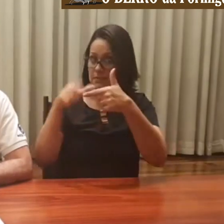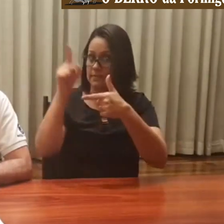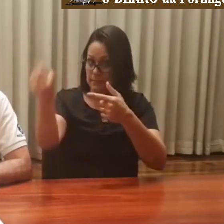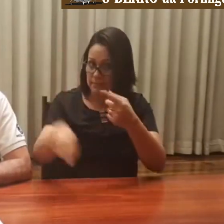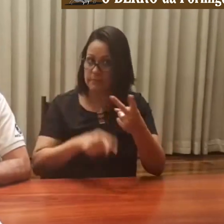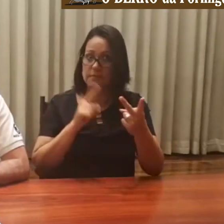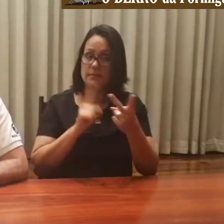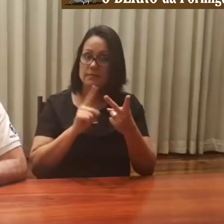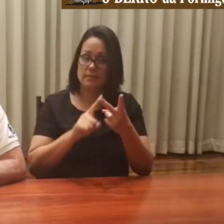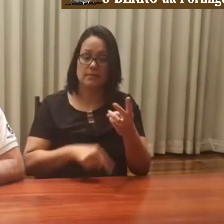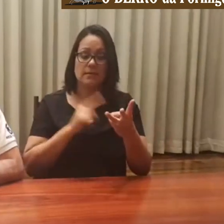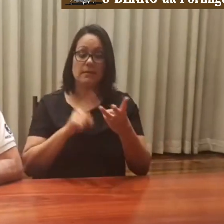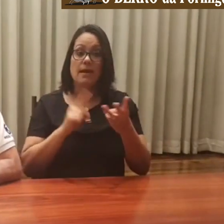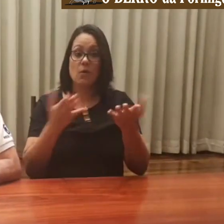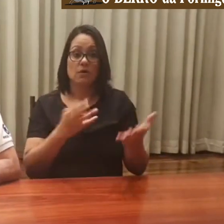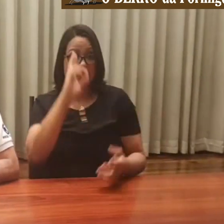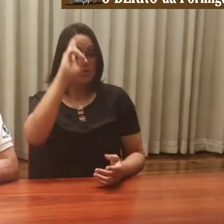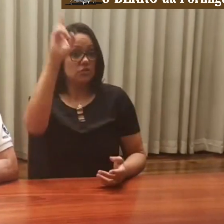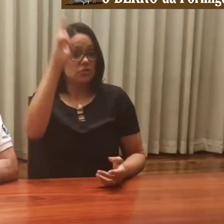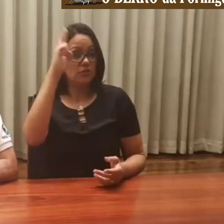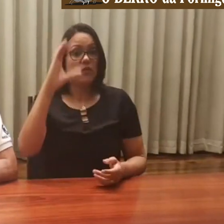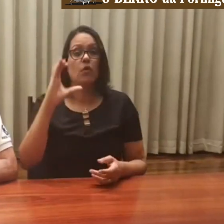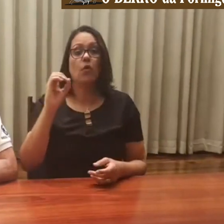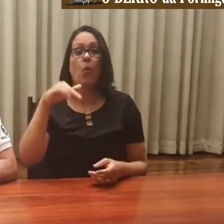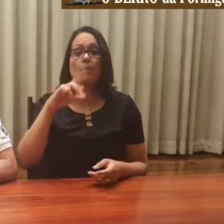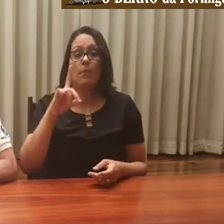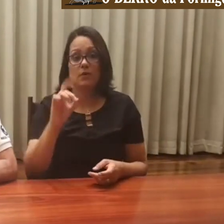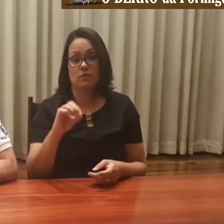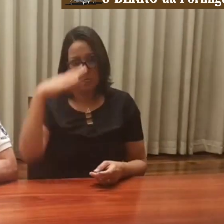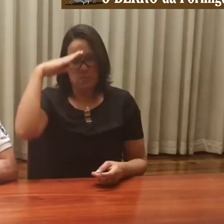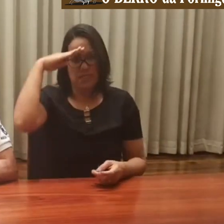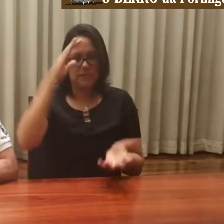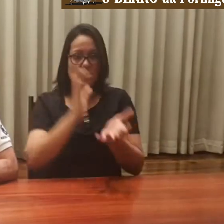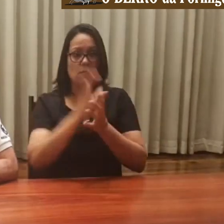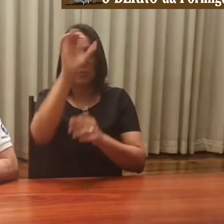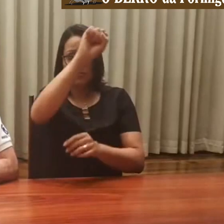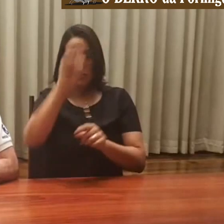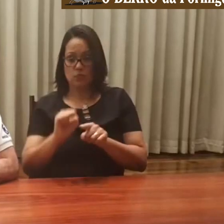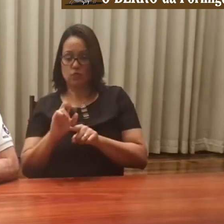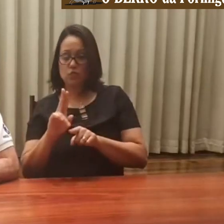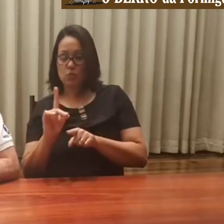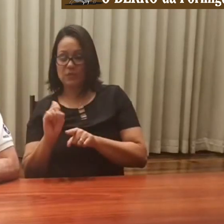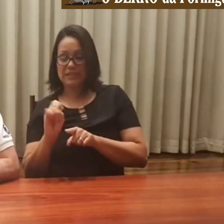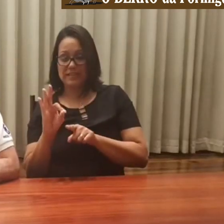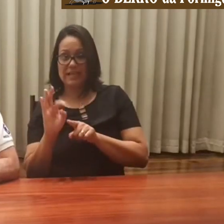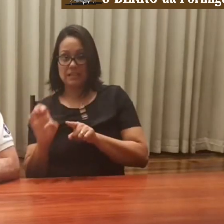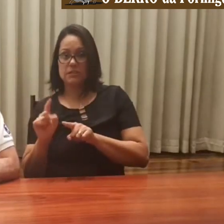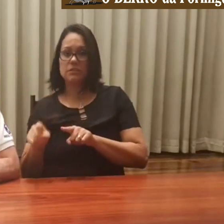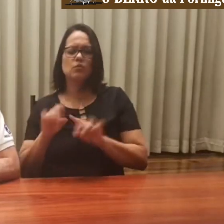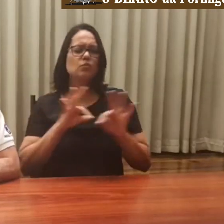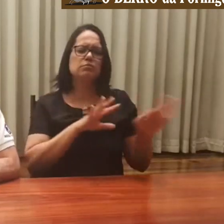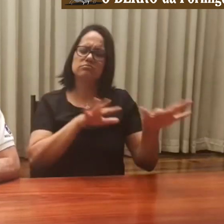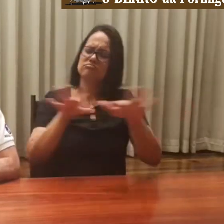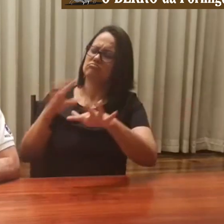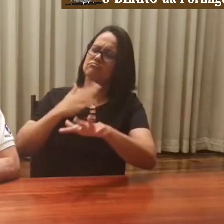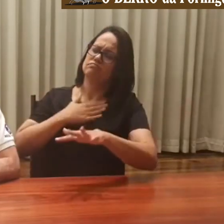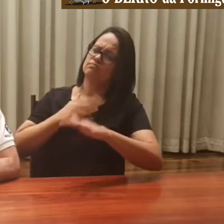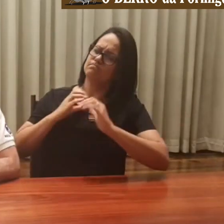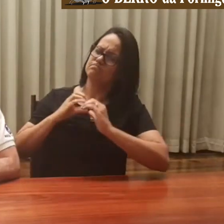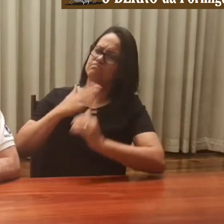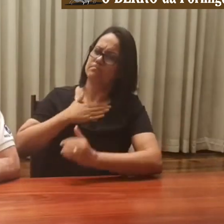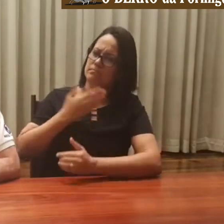Agora comanda ainda o Comando Militar do Sudeste, uma pessoa querida por todos, e tenho certeza que vai melhorar